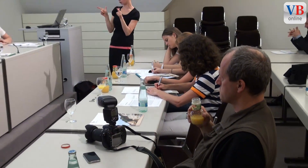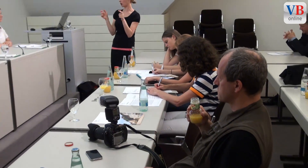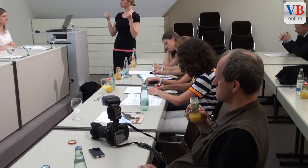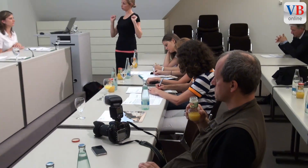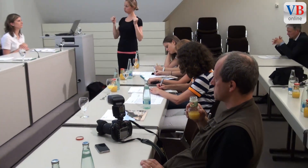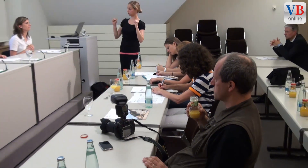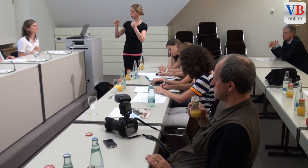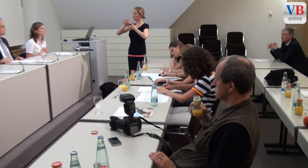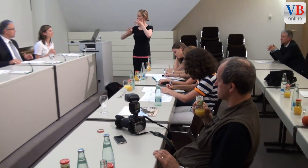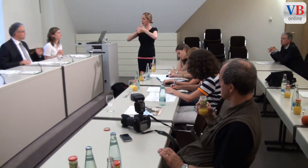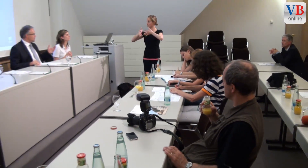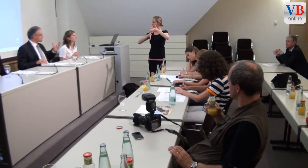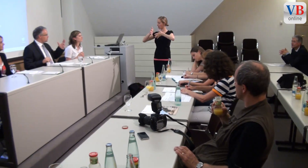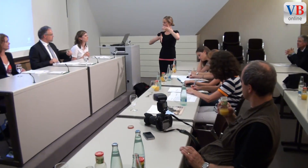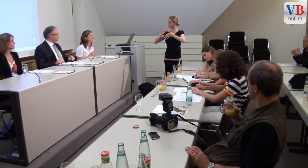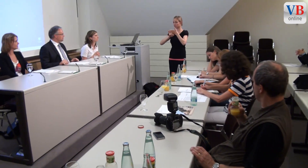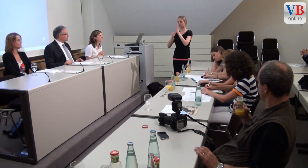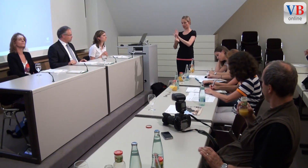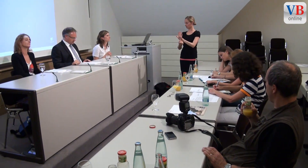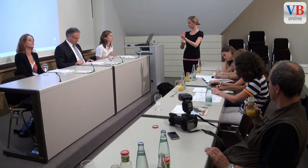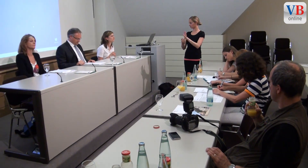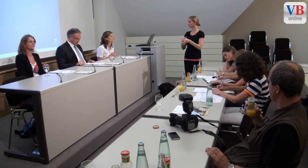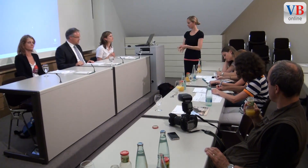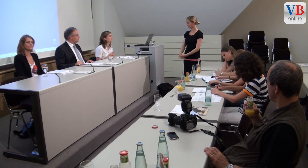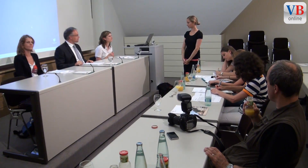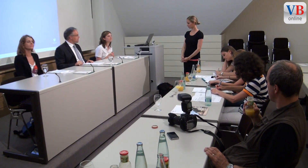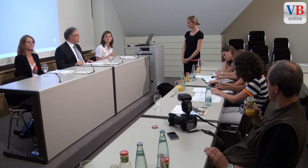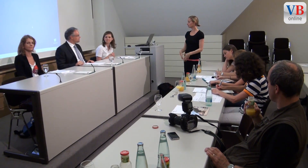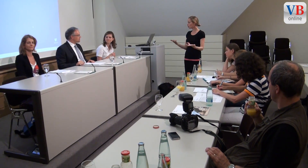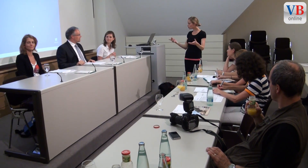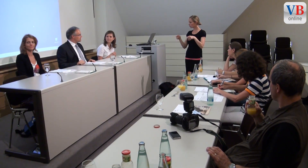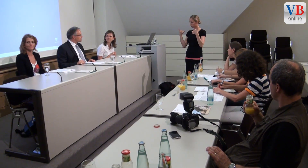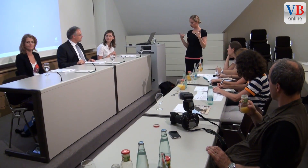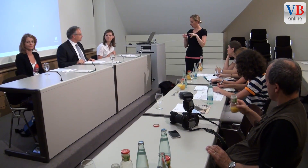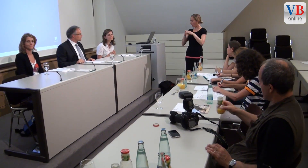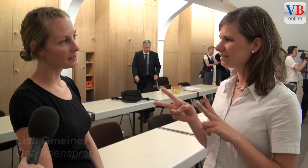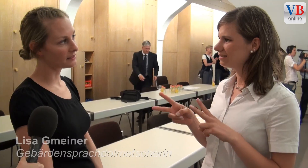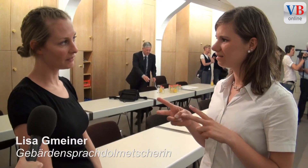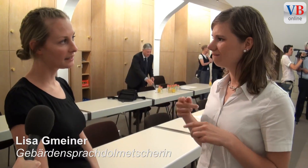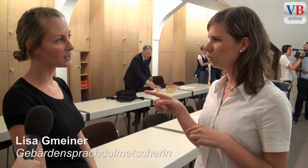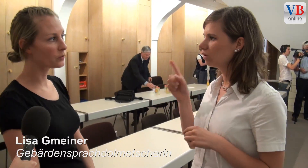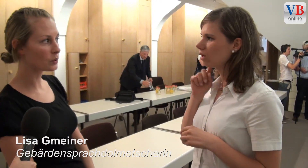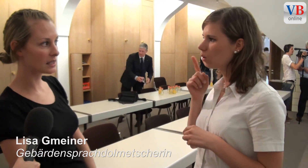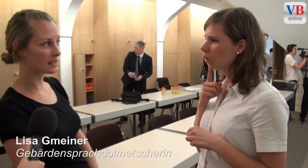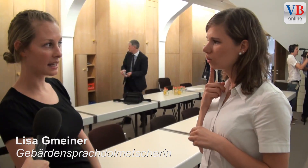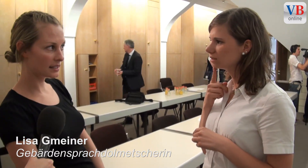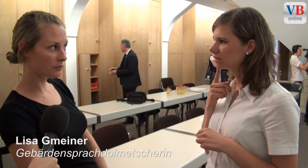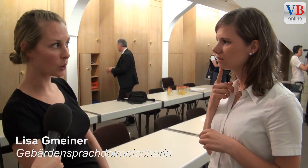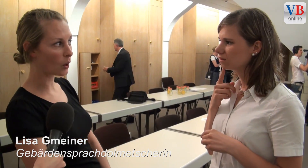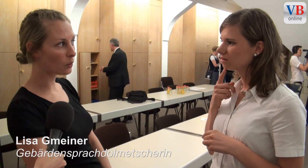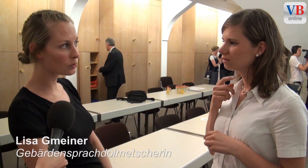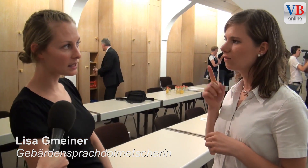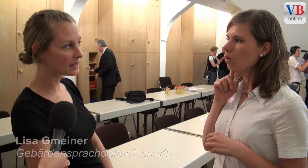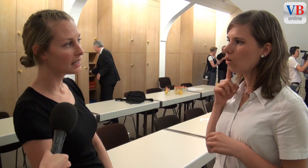vor der Kamera aufgetreten. Was ist das ganz Wichtige an diesem Projekt und das Besondere, Spezielle? Wichtig ist für uns, dass die